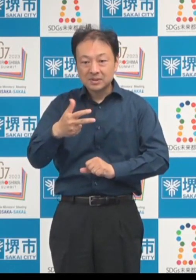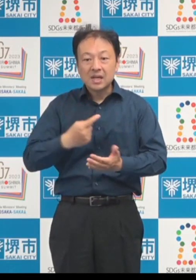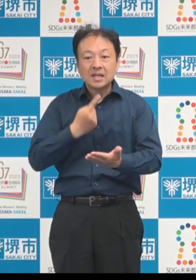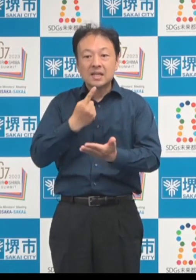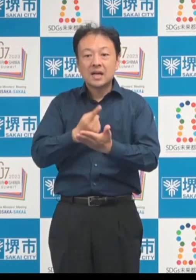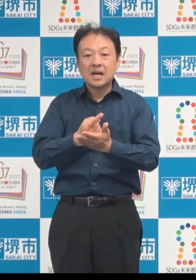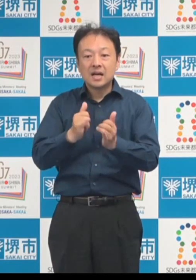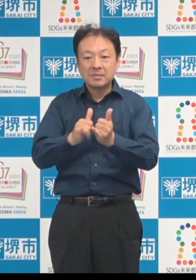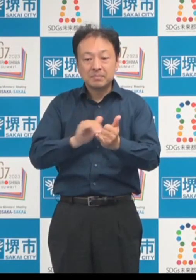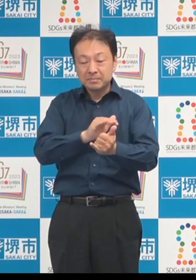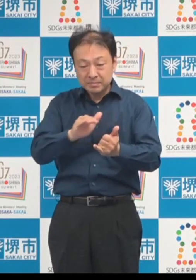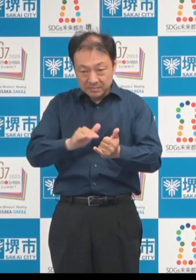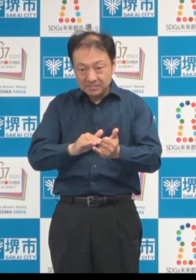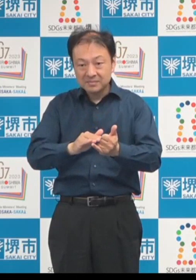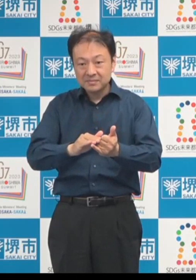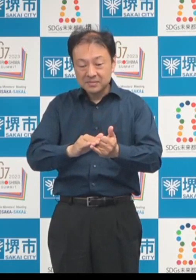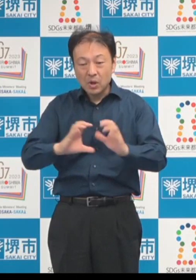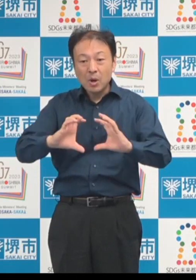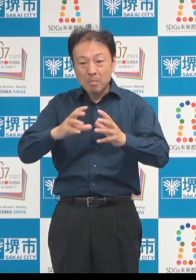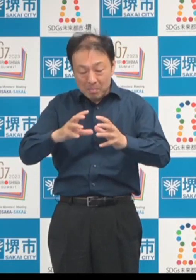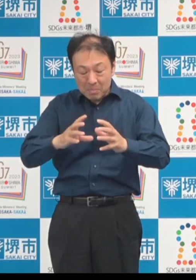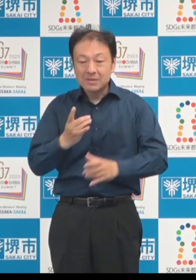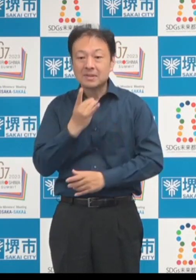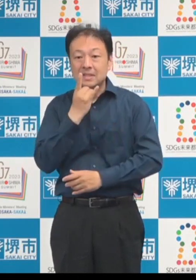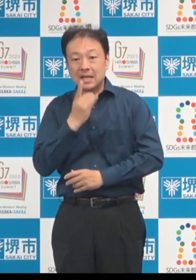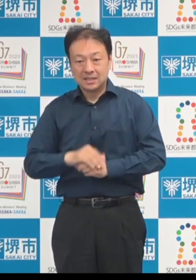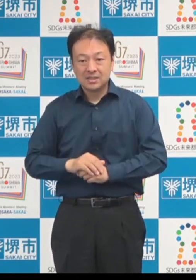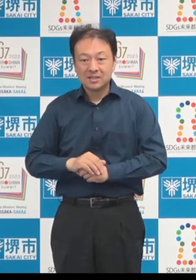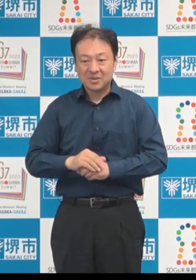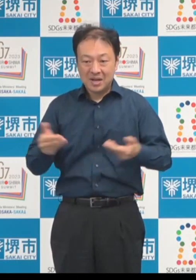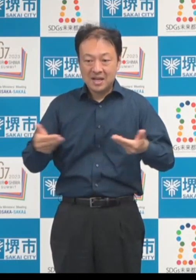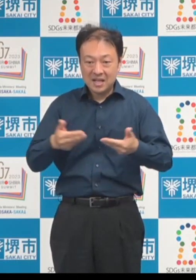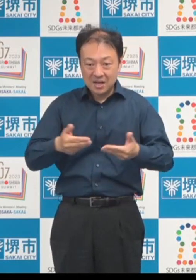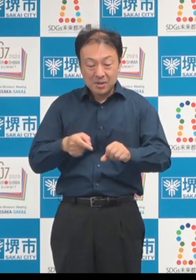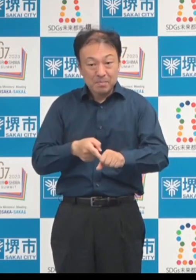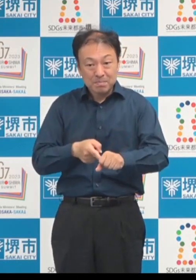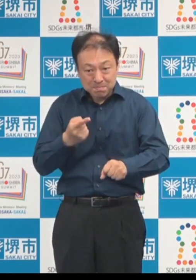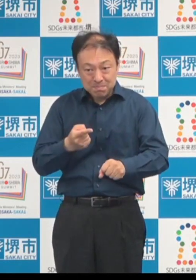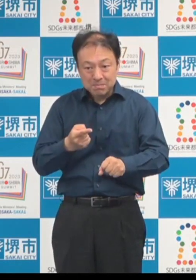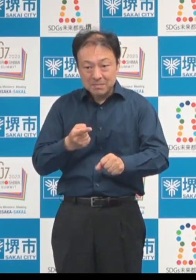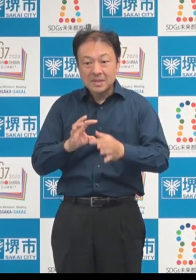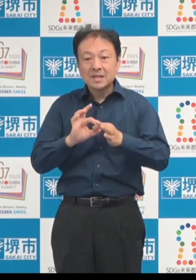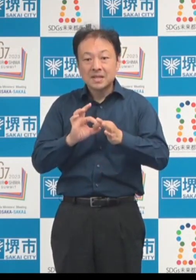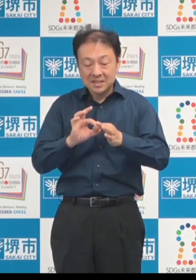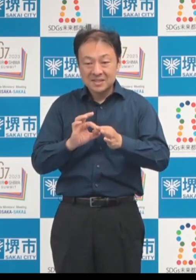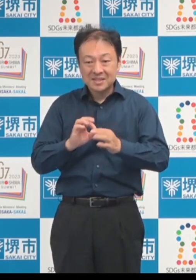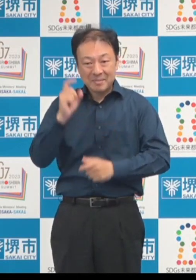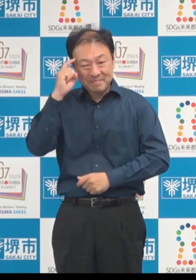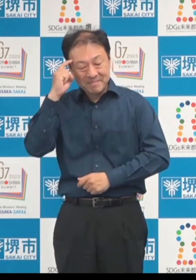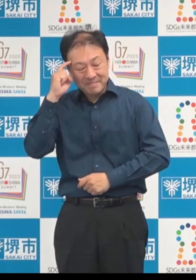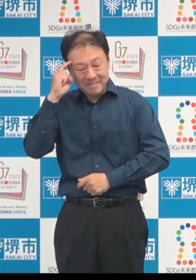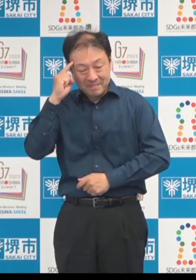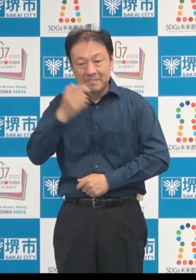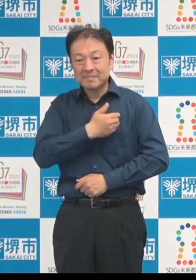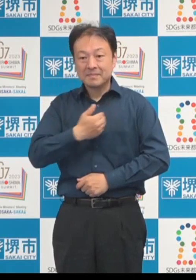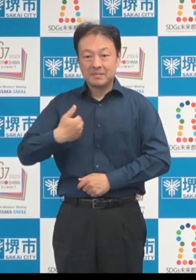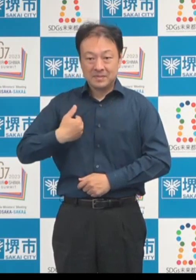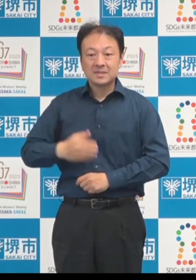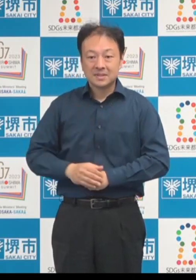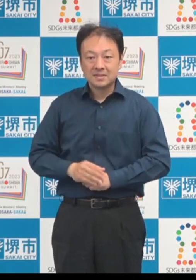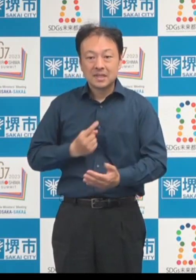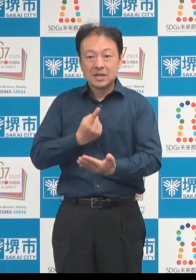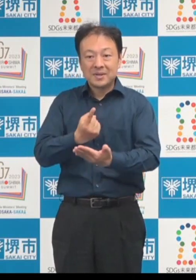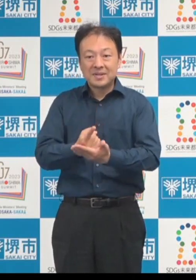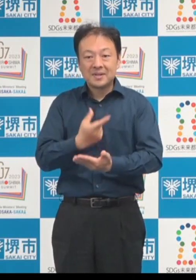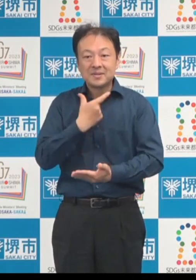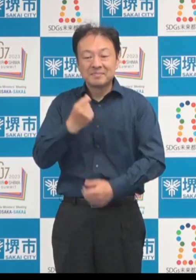博にかける期待やビジネスチャンスについてのとしての万博について考えていただける内容でもありますので、ぜひ多くの方ご参